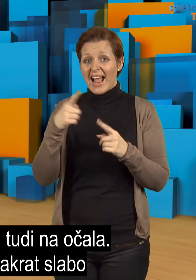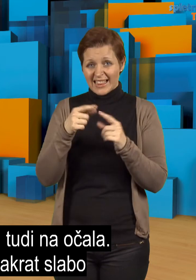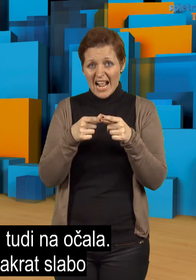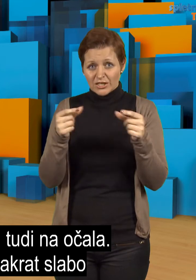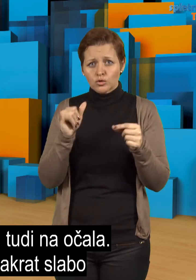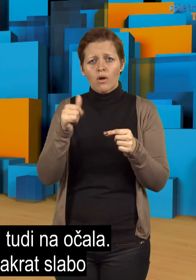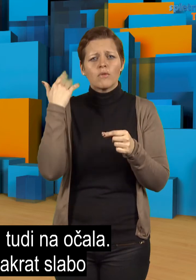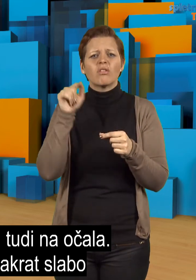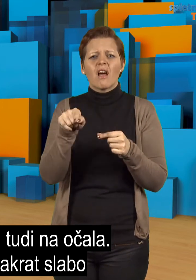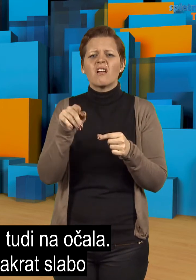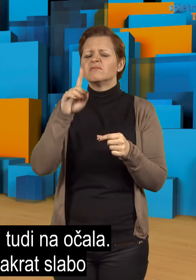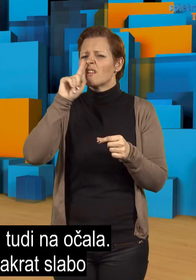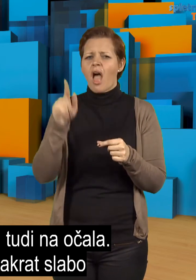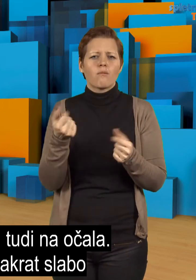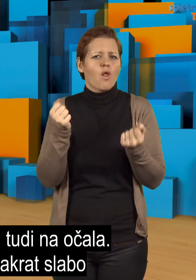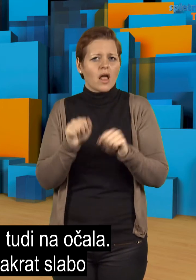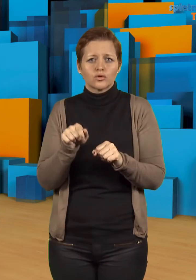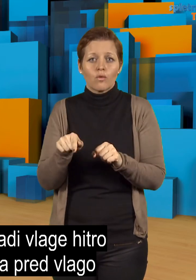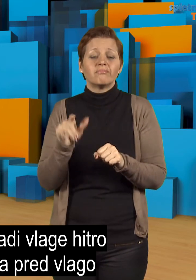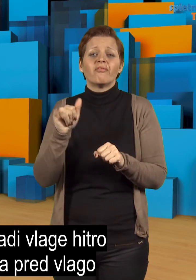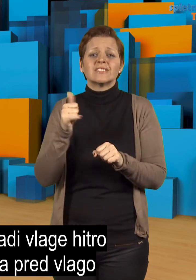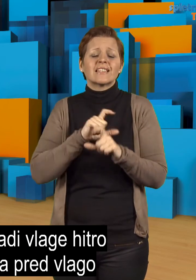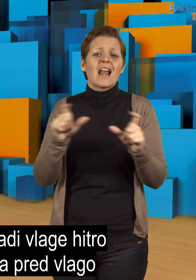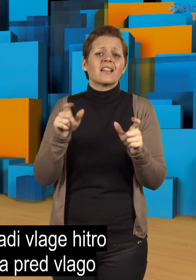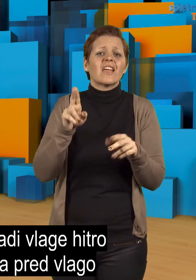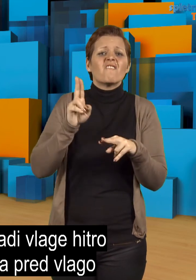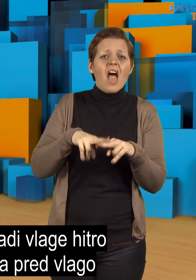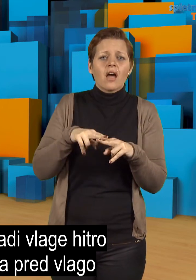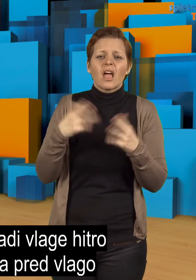Tranzistor je imel takrat slabo lastnost, da se je zaradi vlage hitro kvaril.